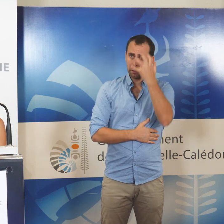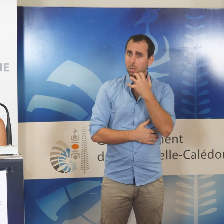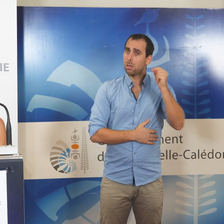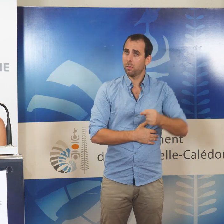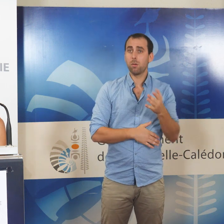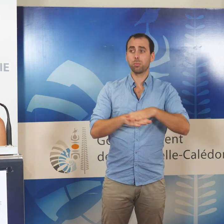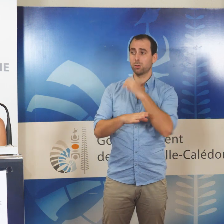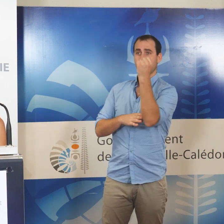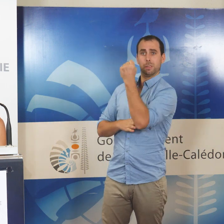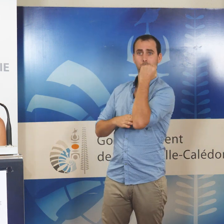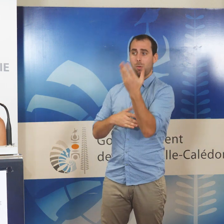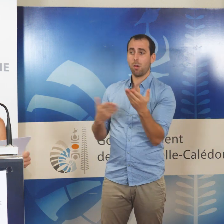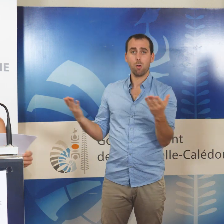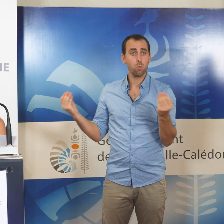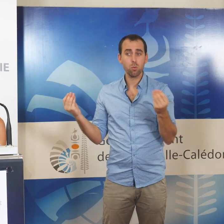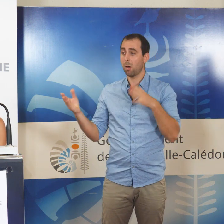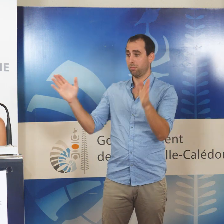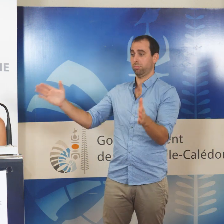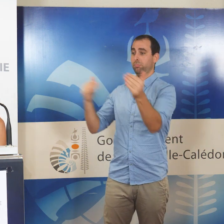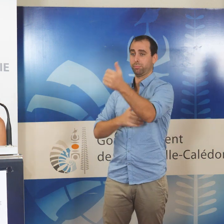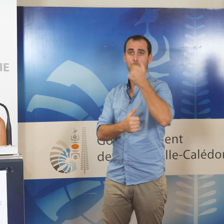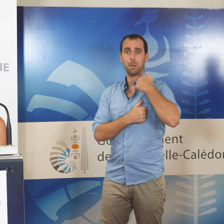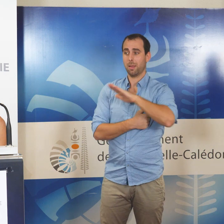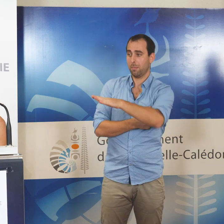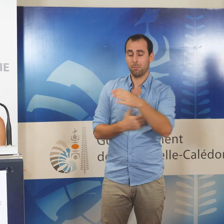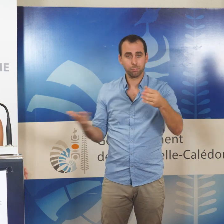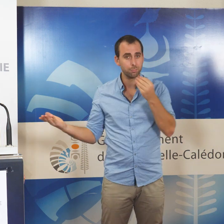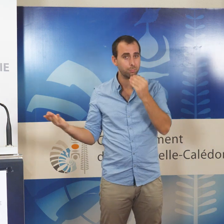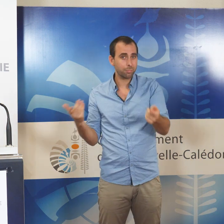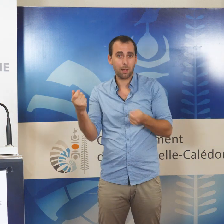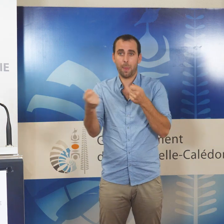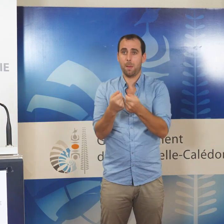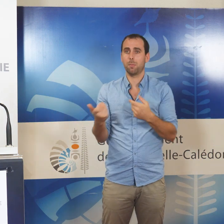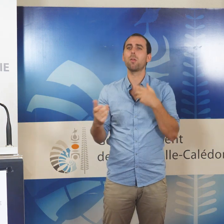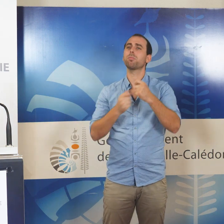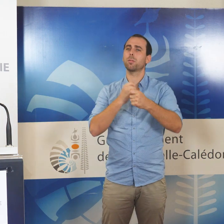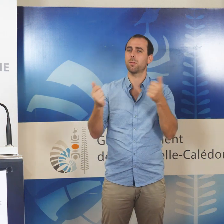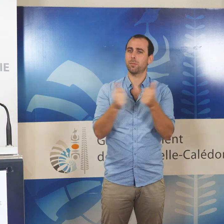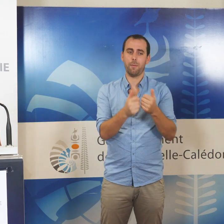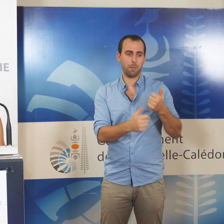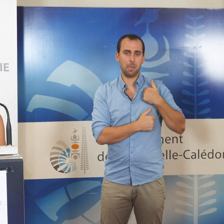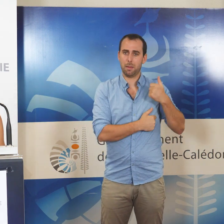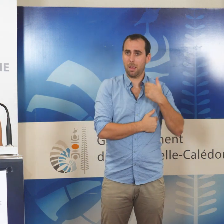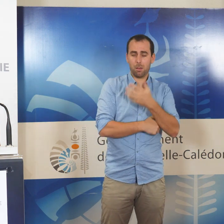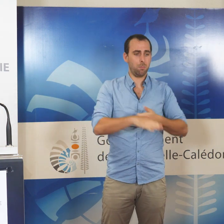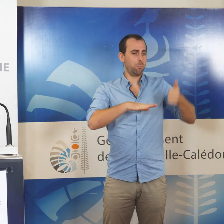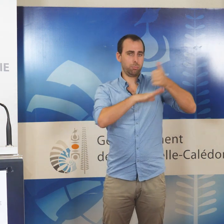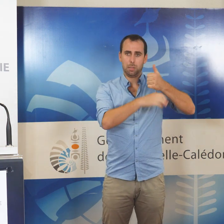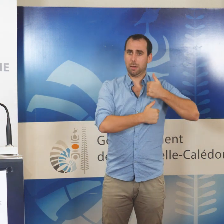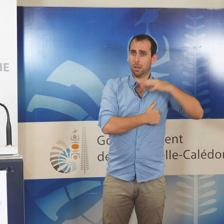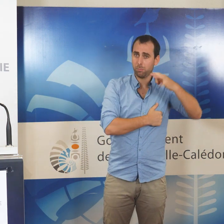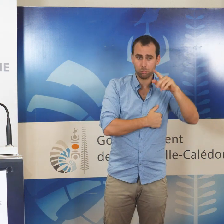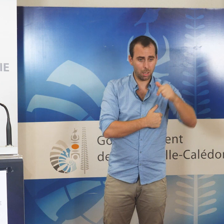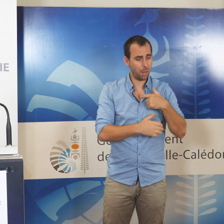un isolement, la caserne permettait ça. Mais il y a des discussions avec les autorités sanitaires et les forces armées qui sont en cours, enfin qui étaient en cours à